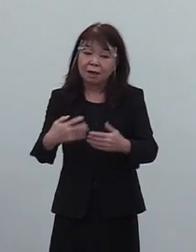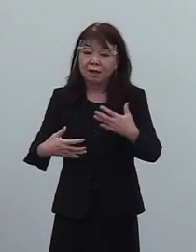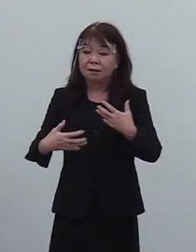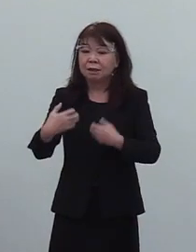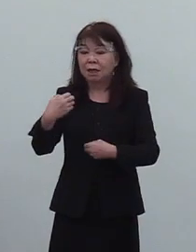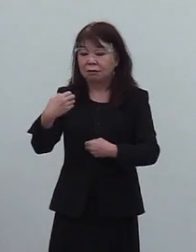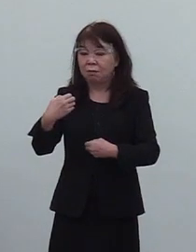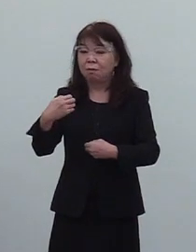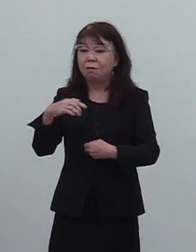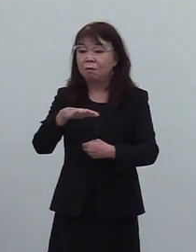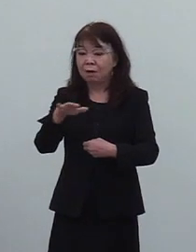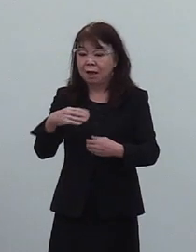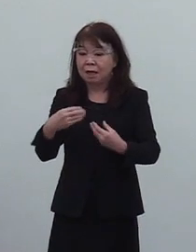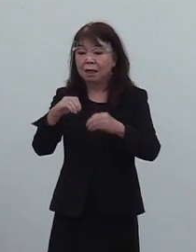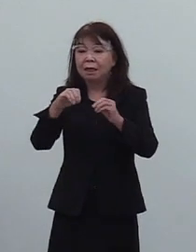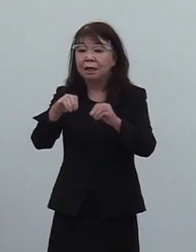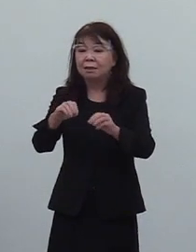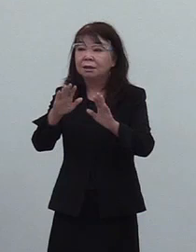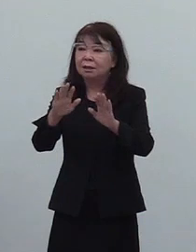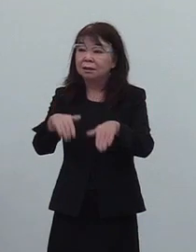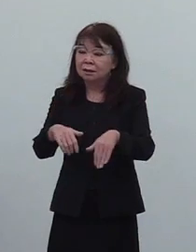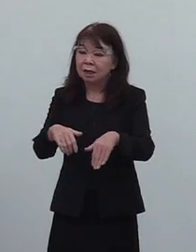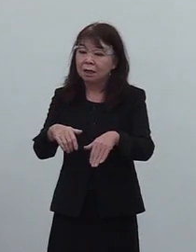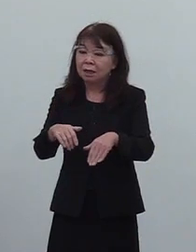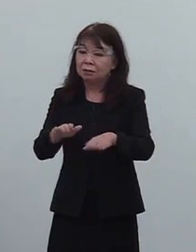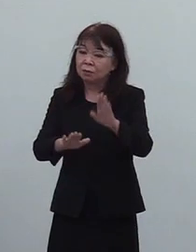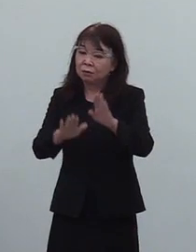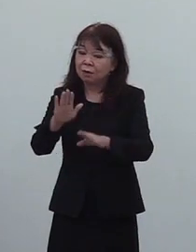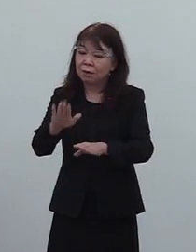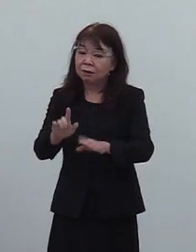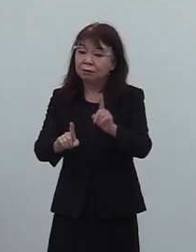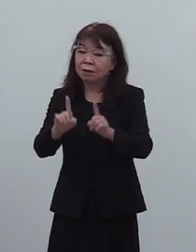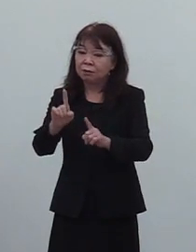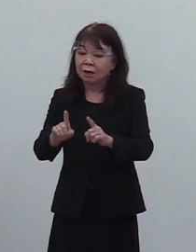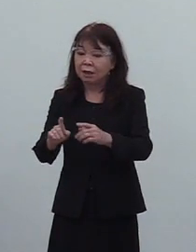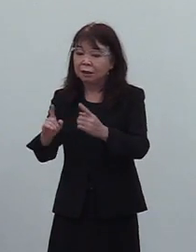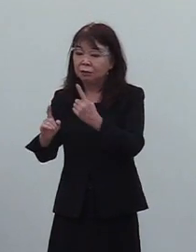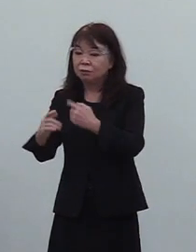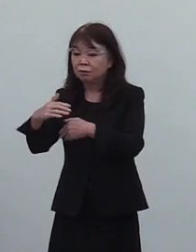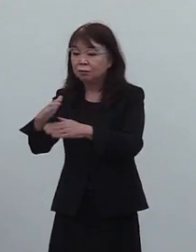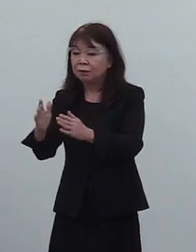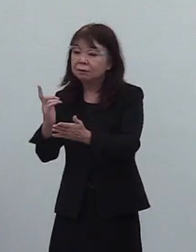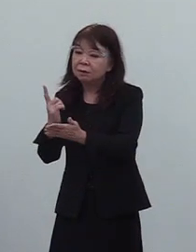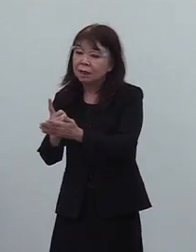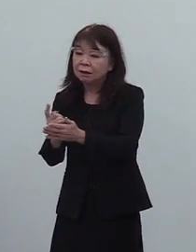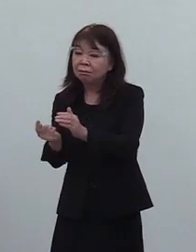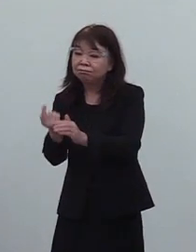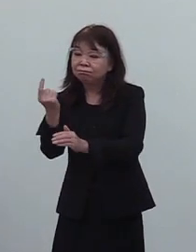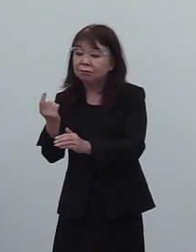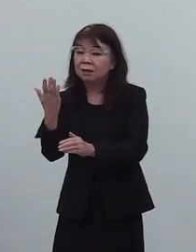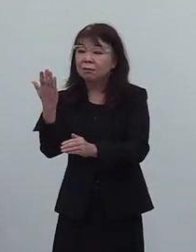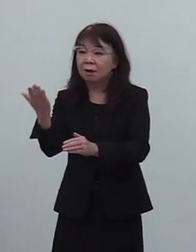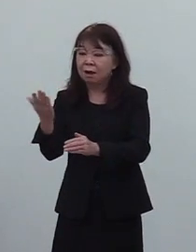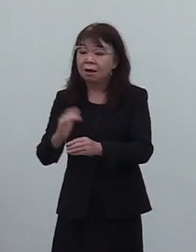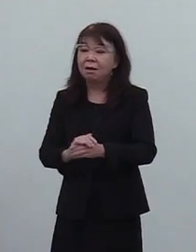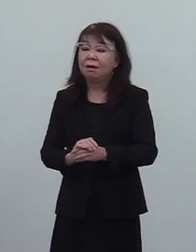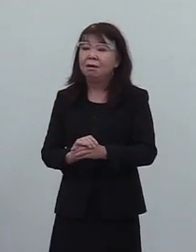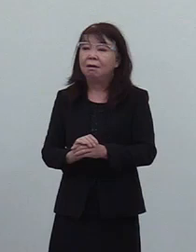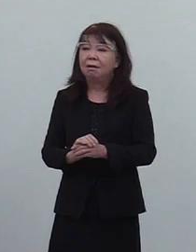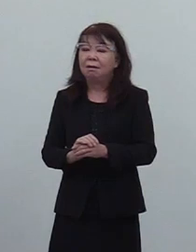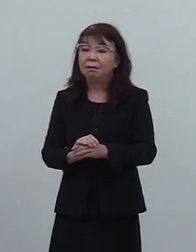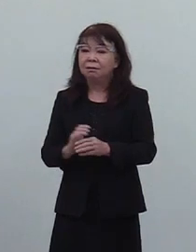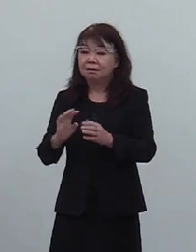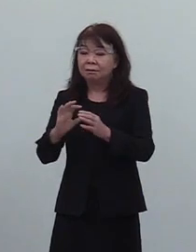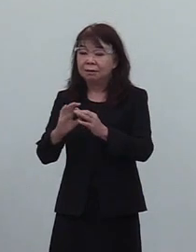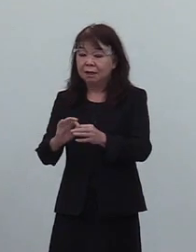まあ、感染されてっていうことはあったんですけど、ここのクラスが初めてこういう形で感染者がたくさん出て、で学